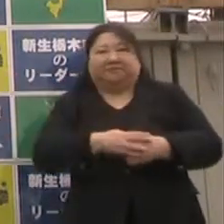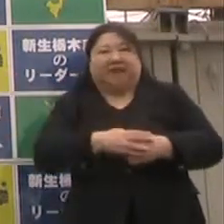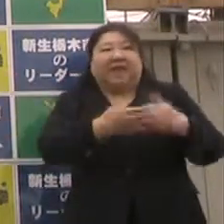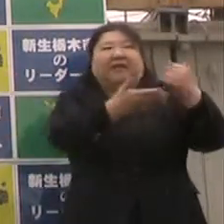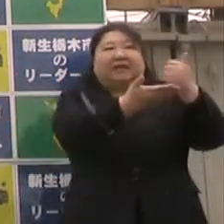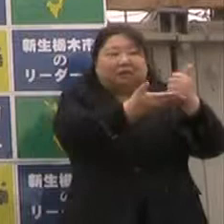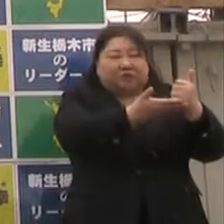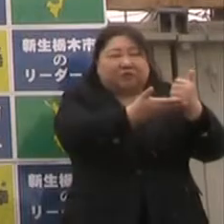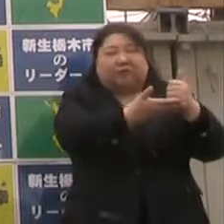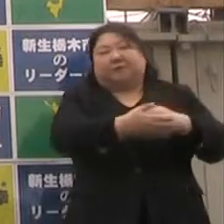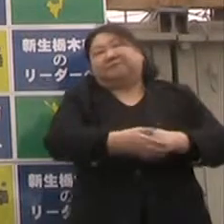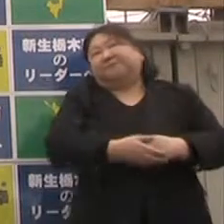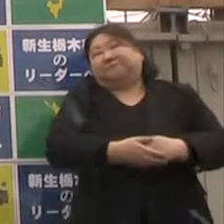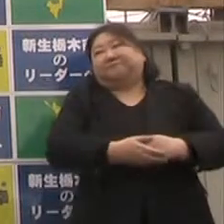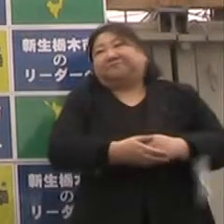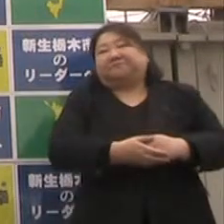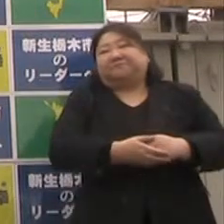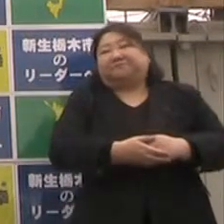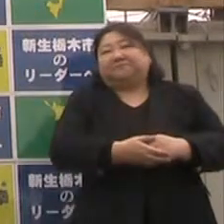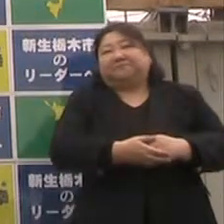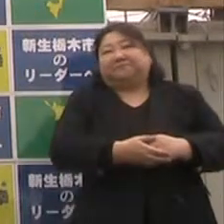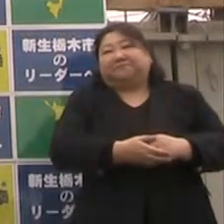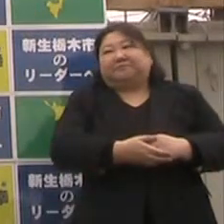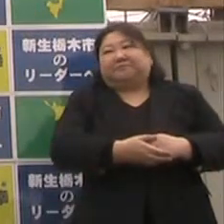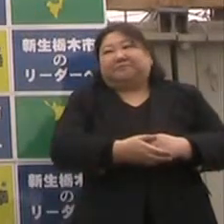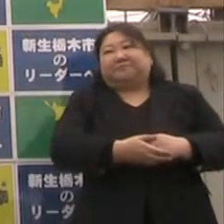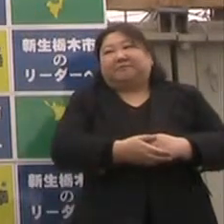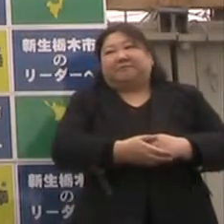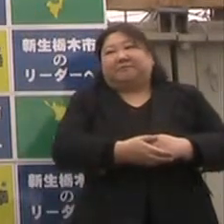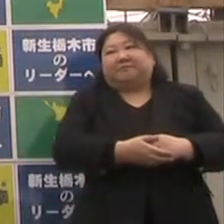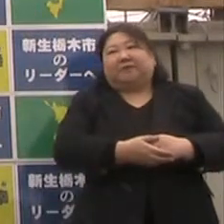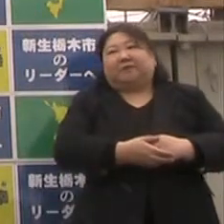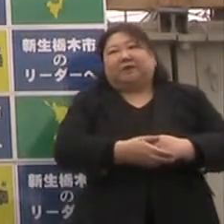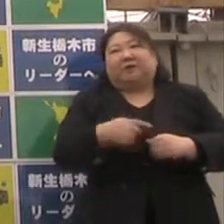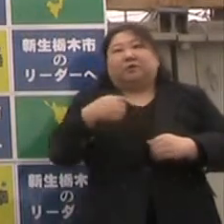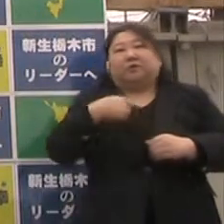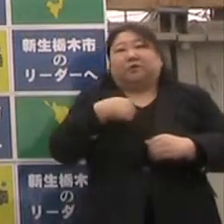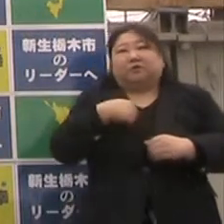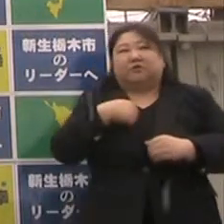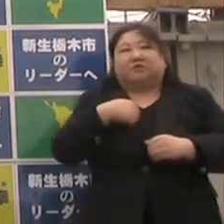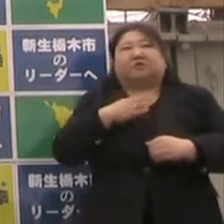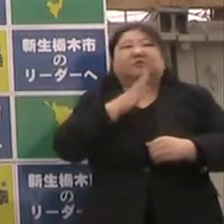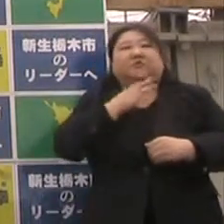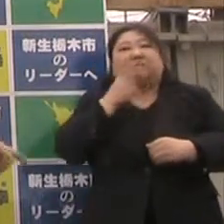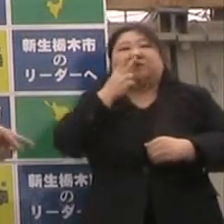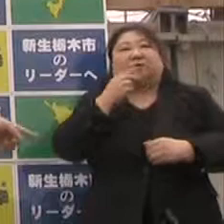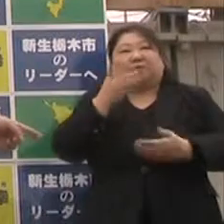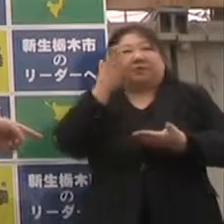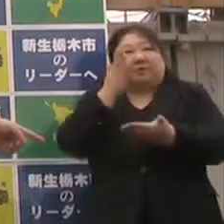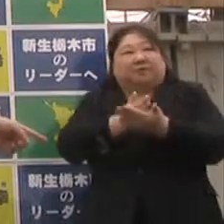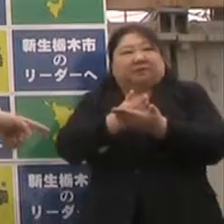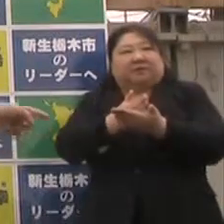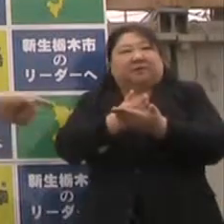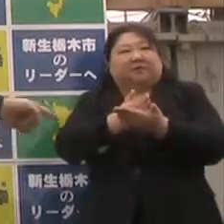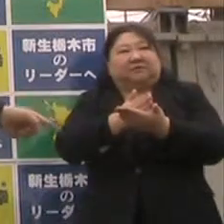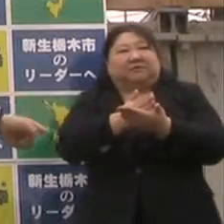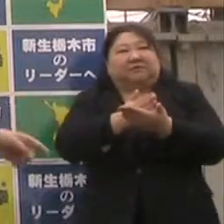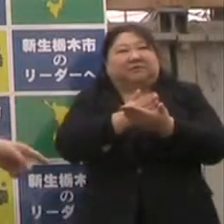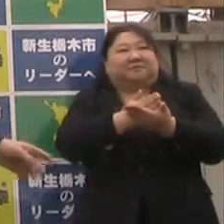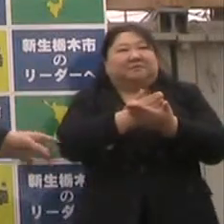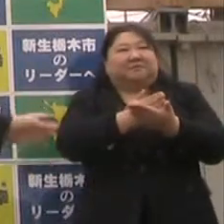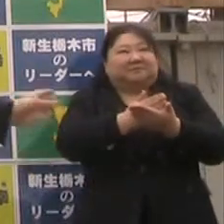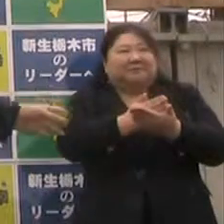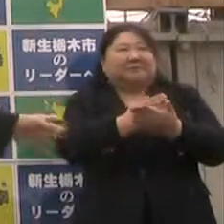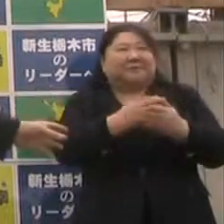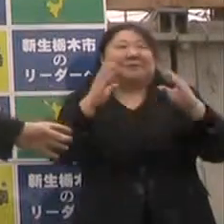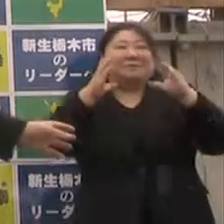市長は、まあ私今度タバコやめたんですごく太ってしまいましたけど豆タンクのように結構がっちりして